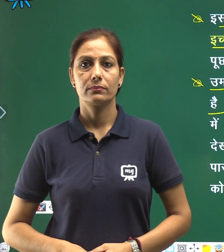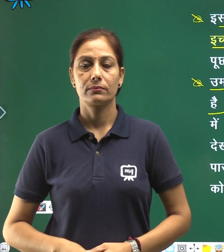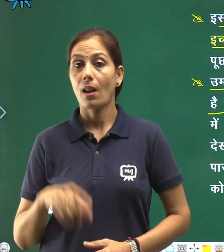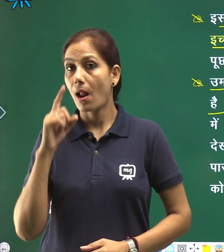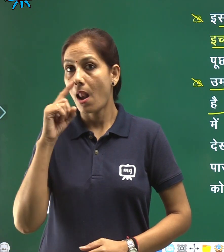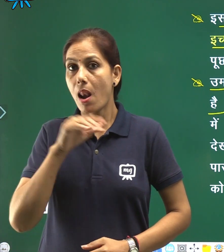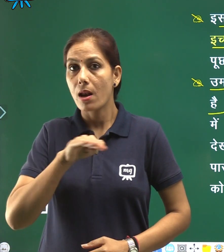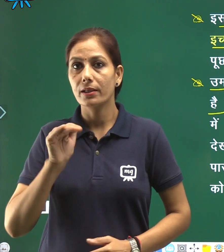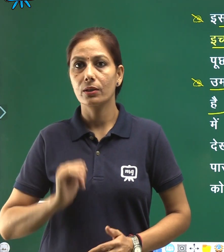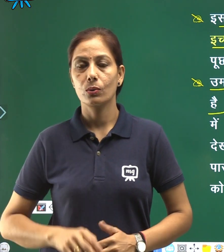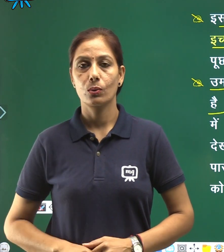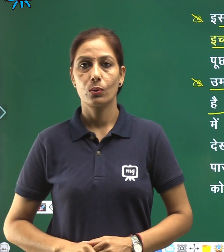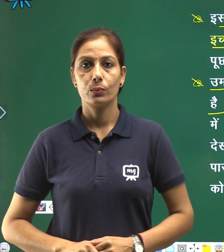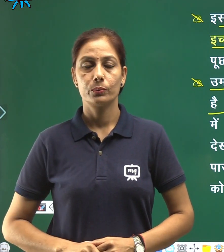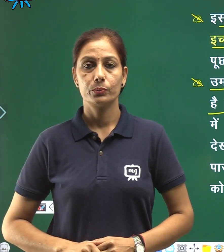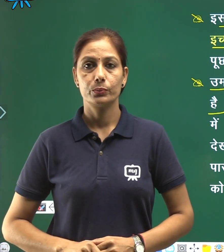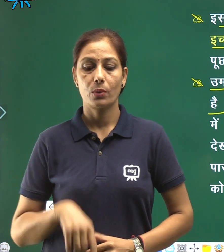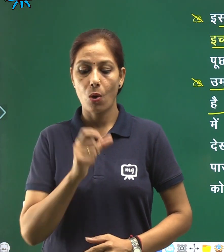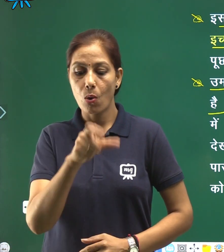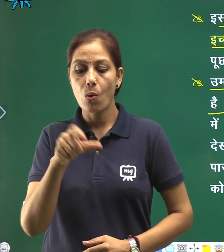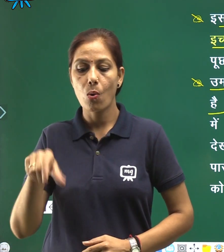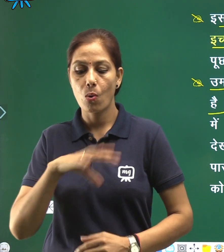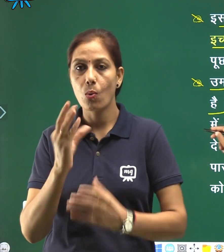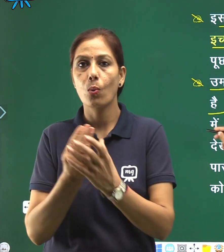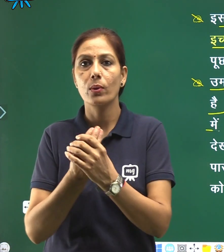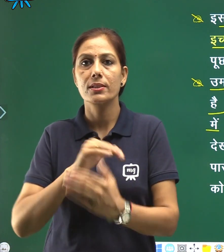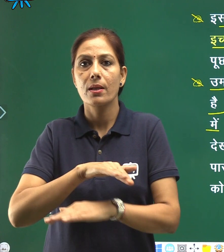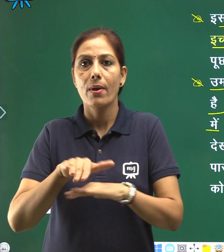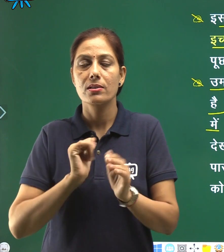लड़की को समाज में